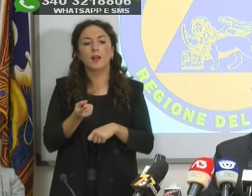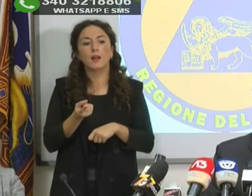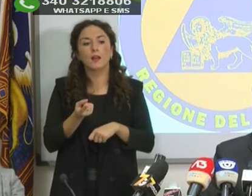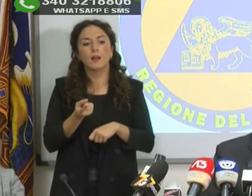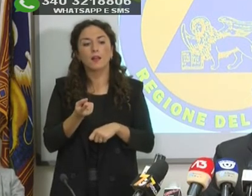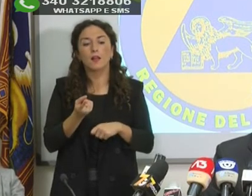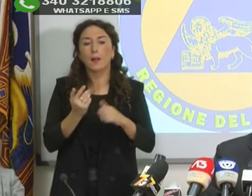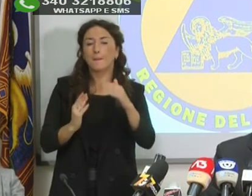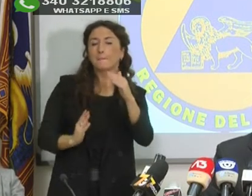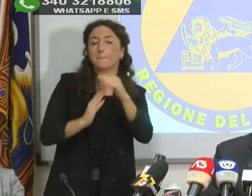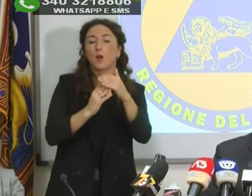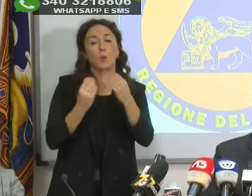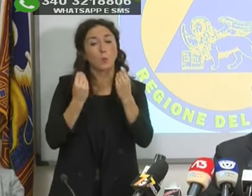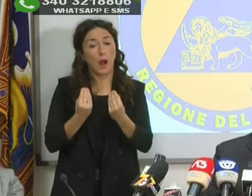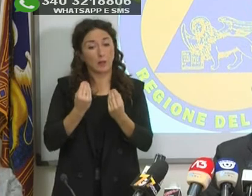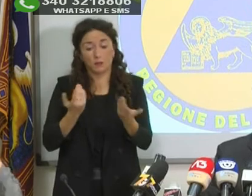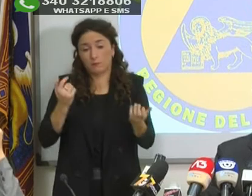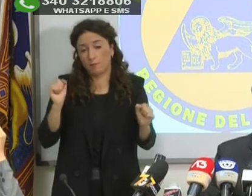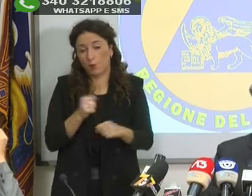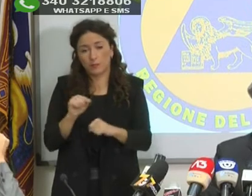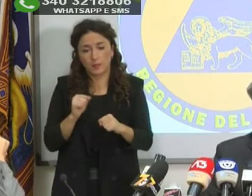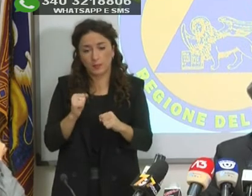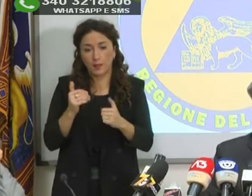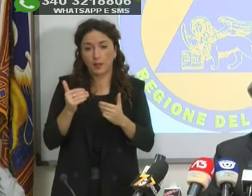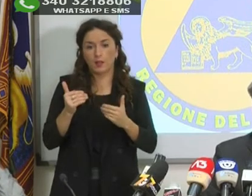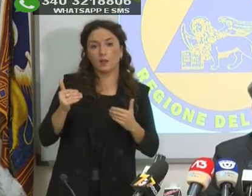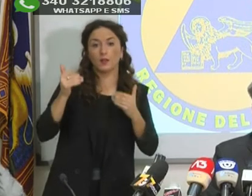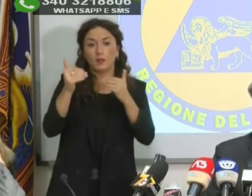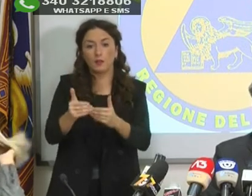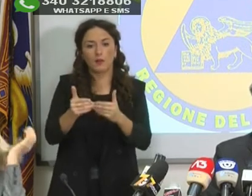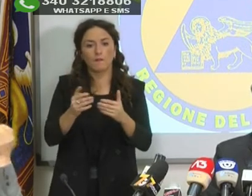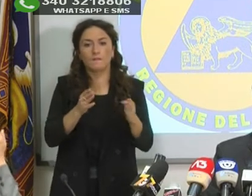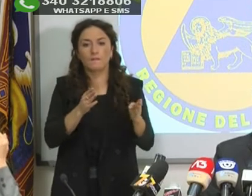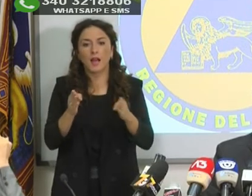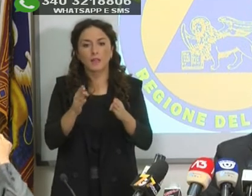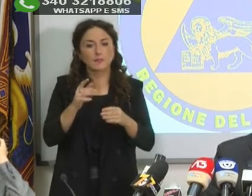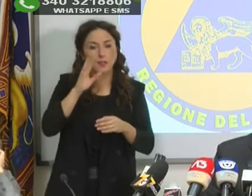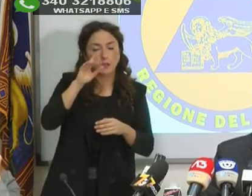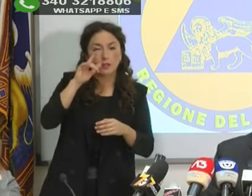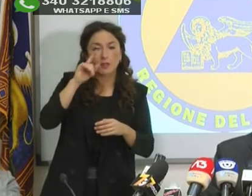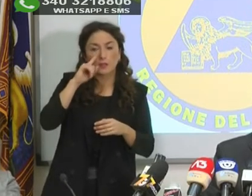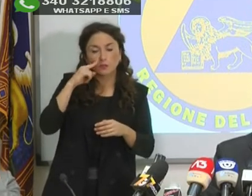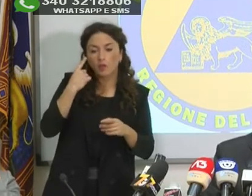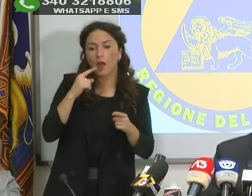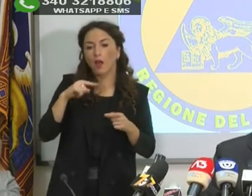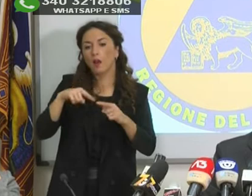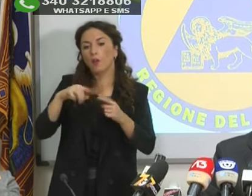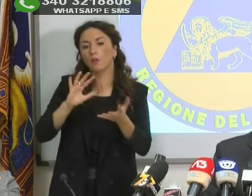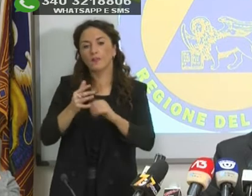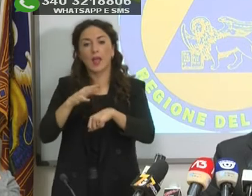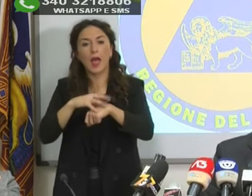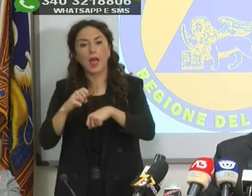quando sarà raggiunto il picco, quando ci sarà il passaggio nella fase da giallo ad